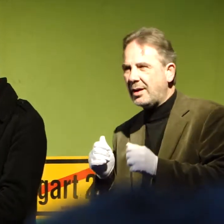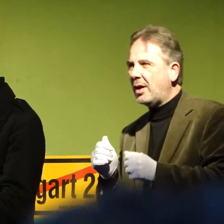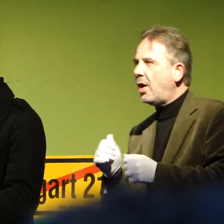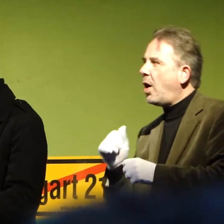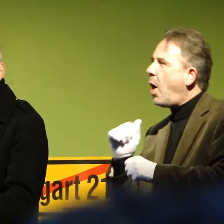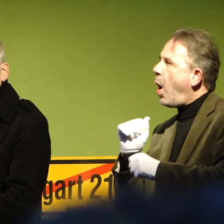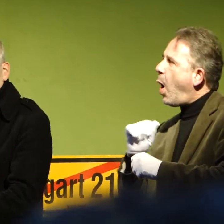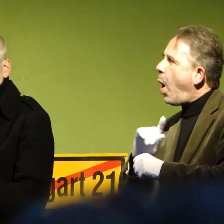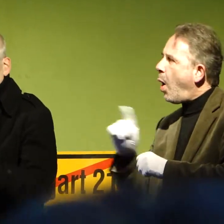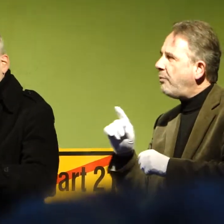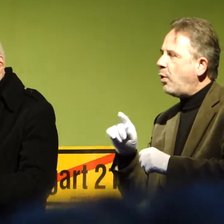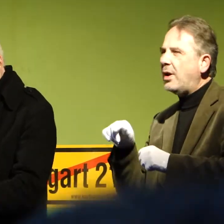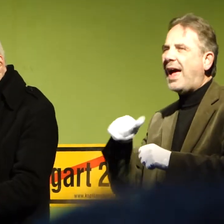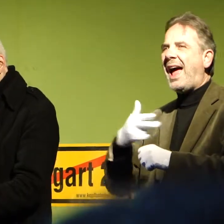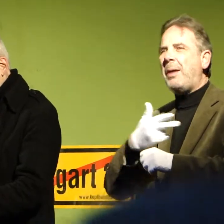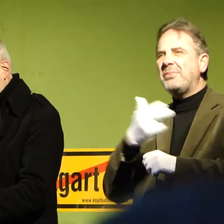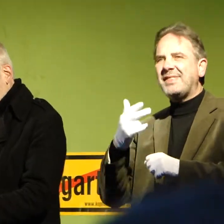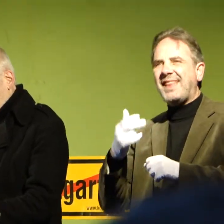Reich stattfand